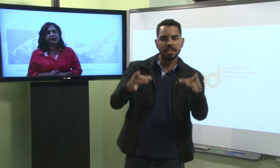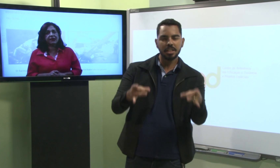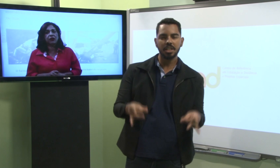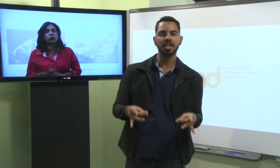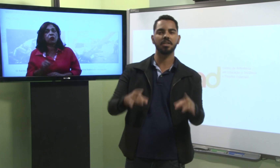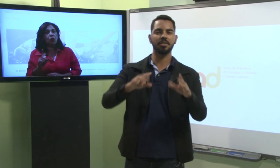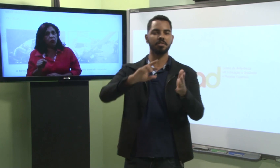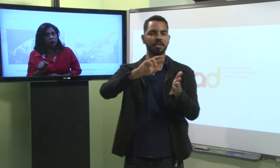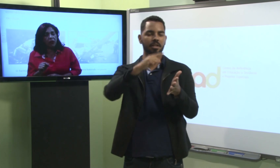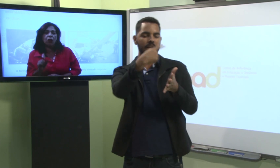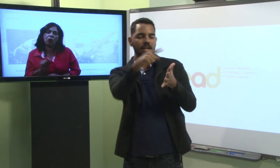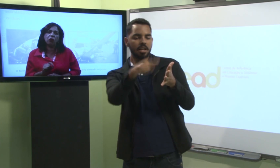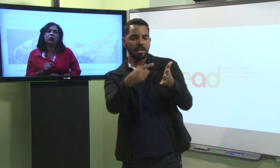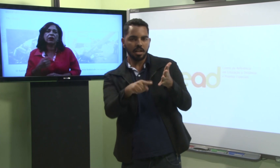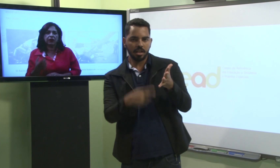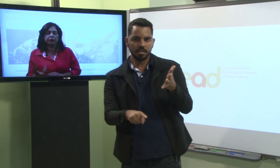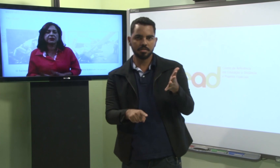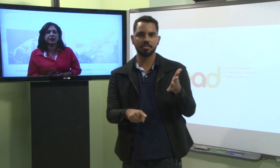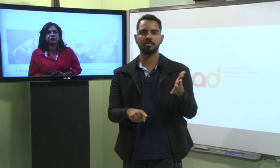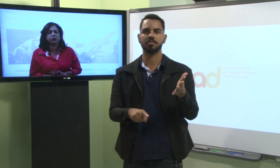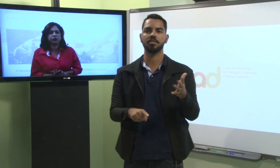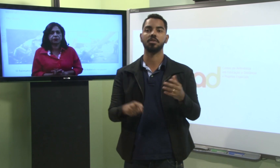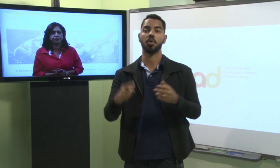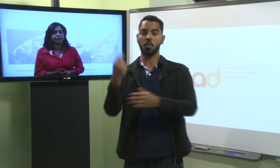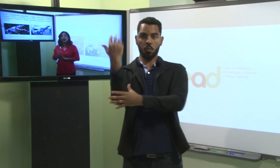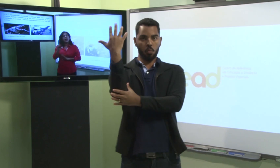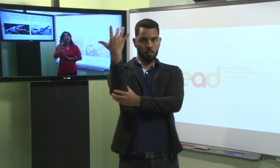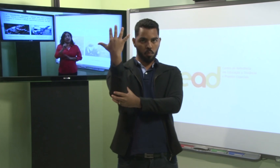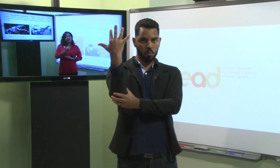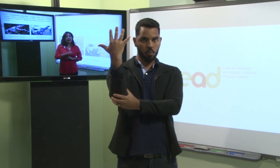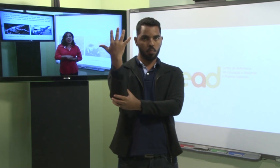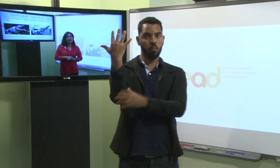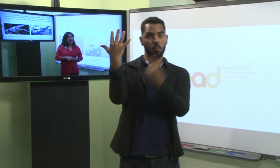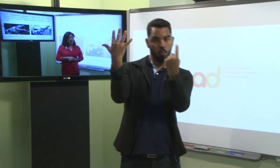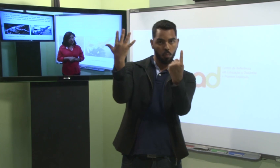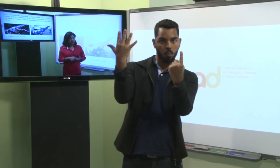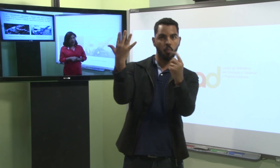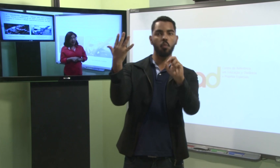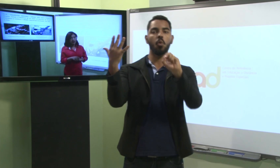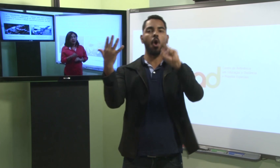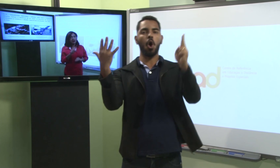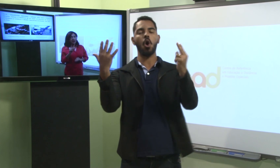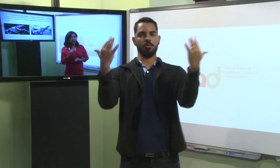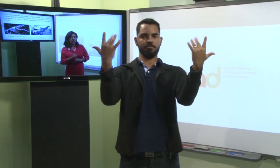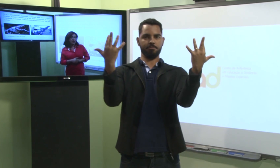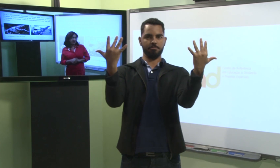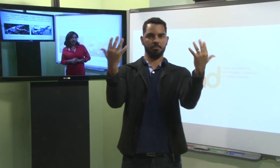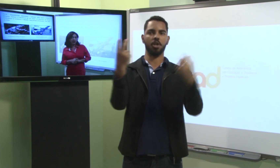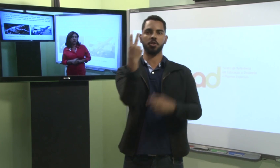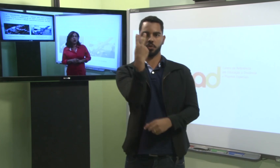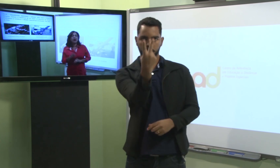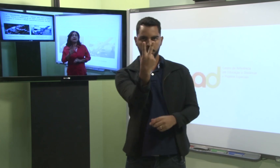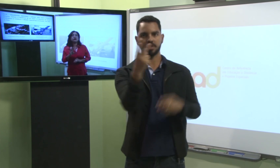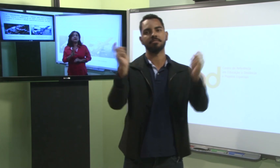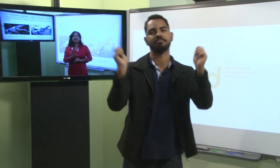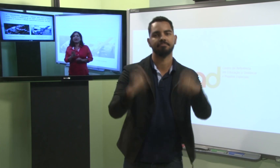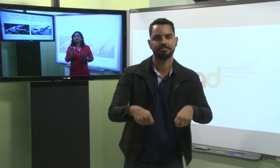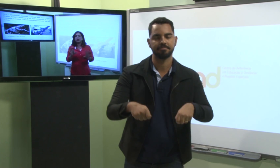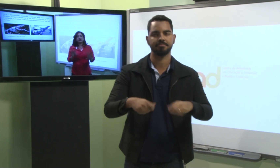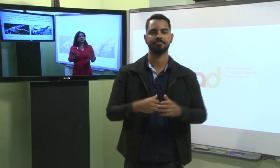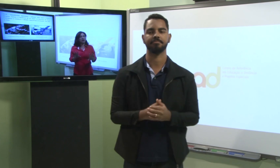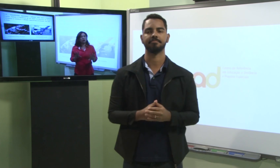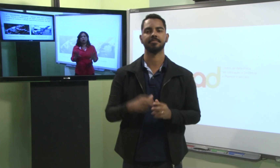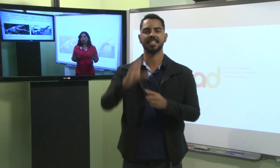ser realizado com uma ou ambas as mãos. Vale ainda ressaltar que este classificador não